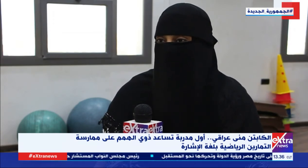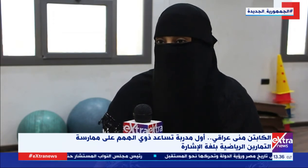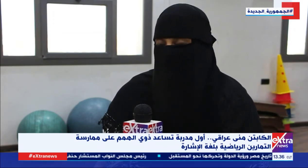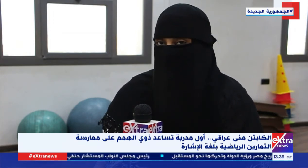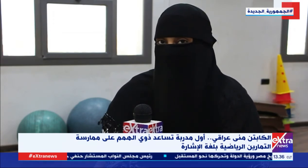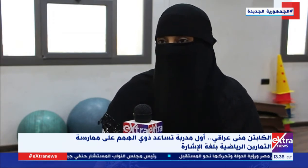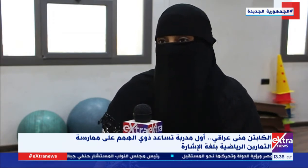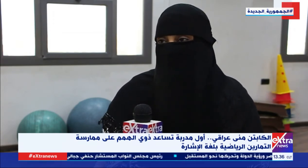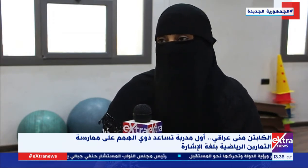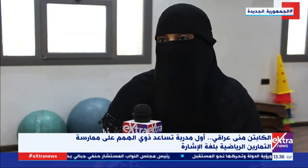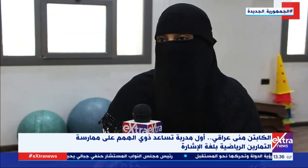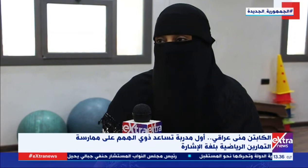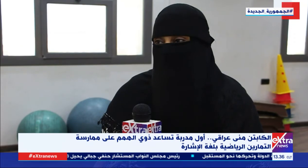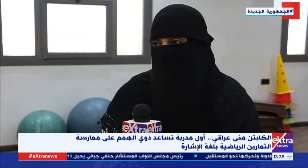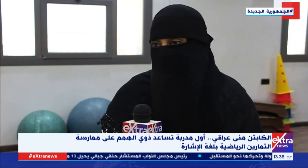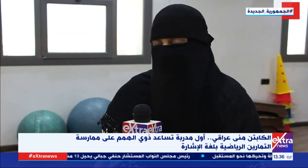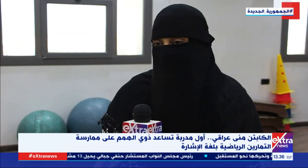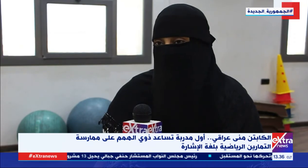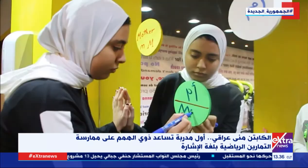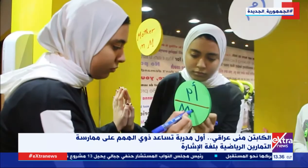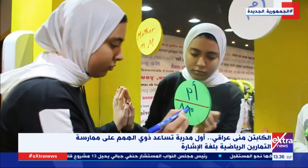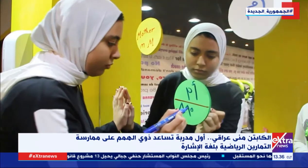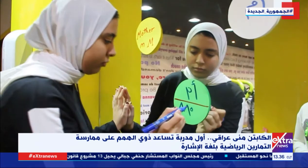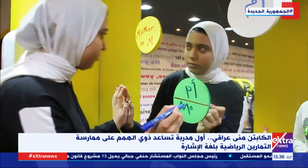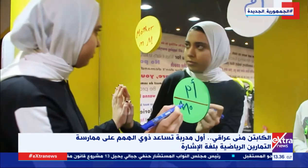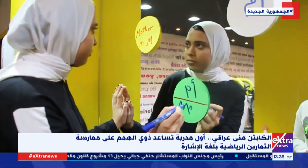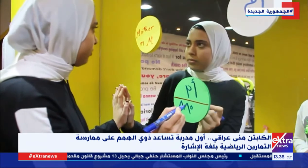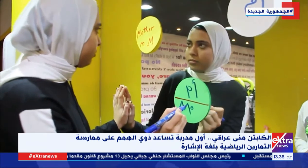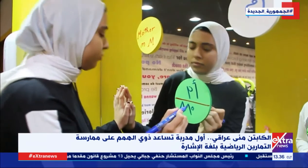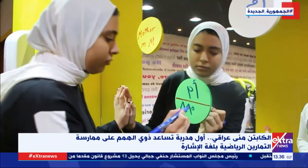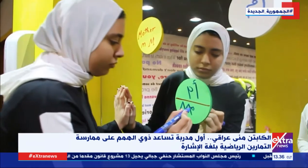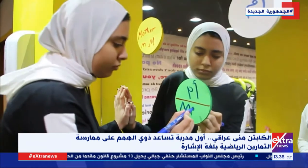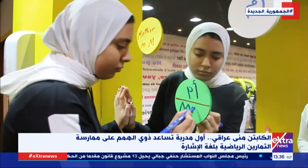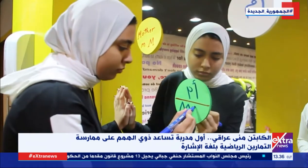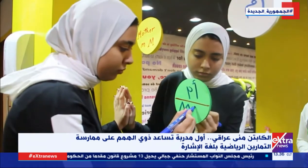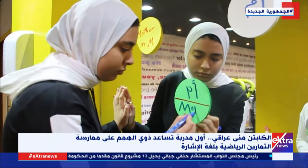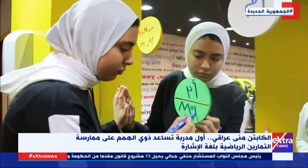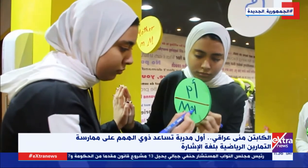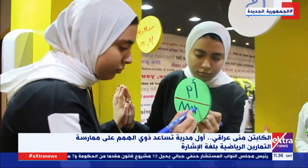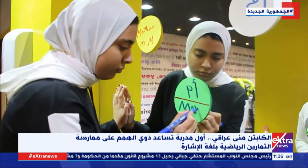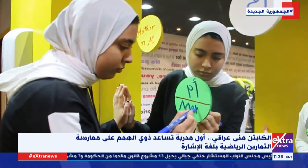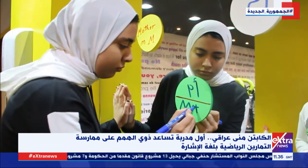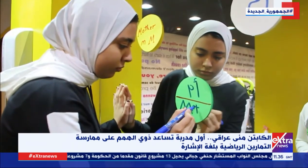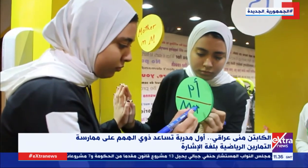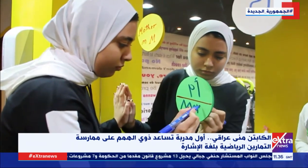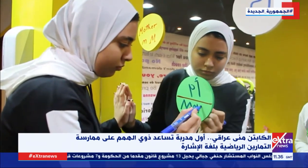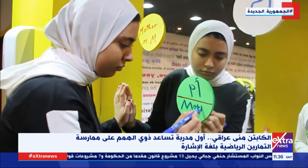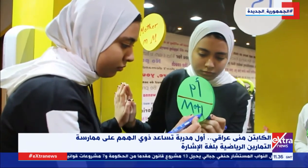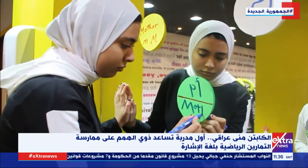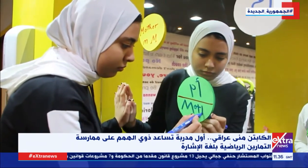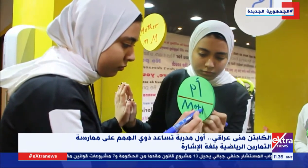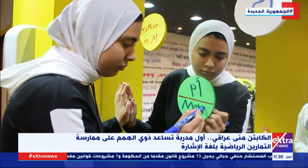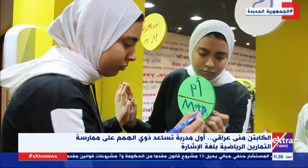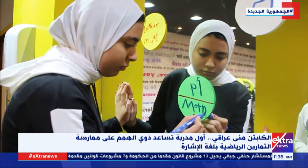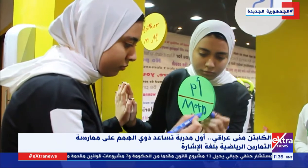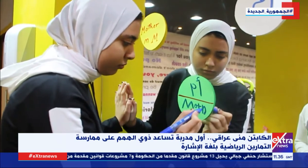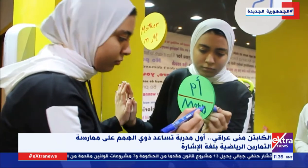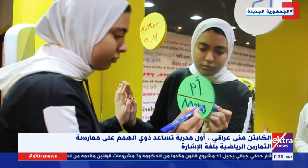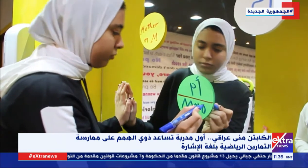بتتعرف بتتدرب بتندمج في وسط ناس طبيعيين، لأن هي طبعا في الأول ما كانش في خروج ليها،